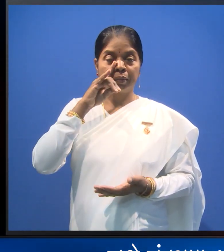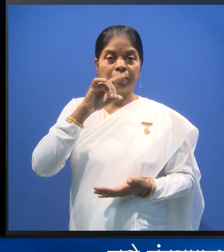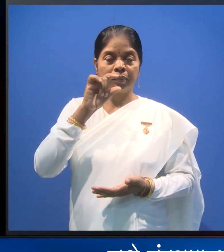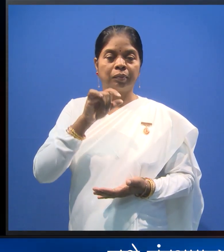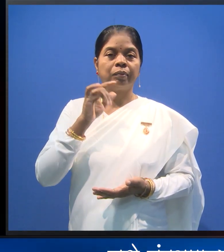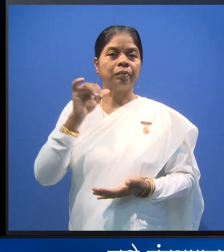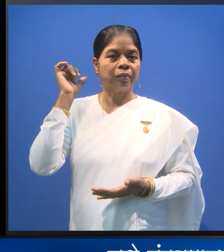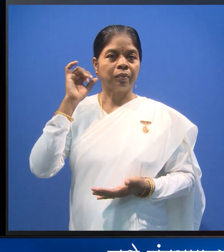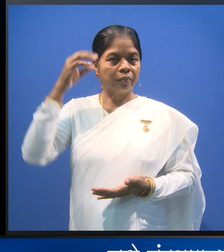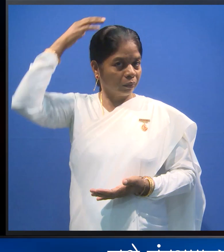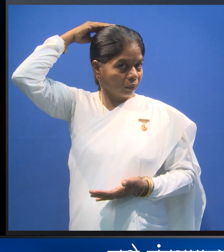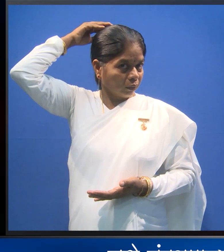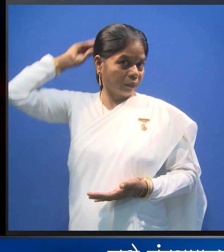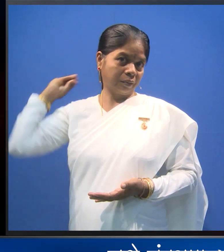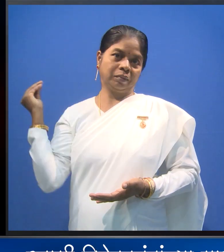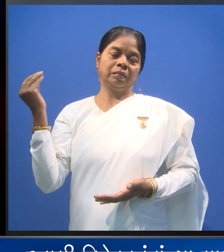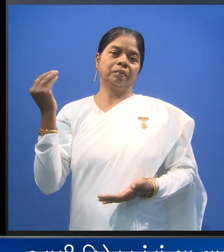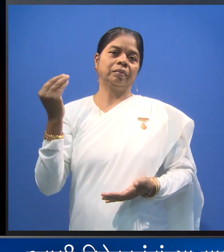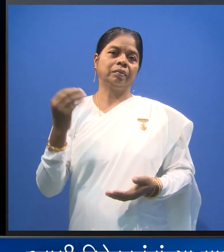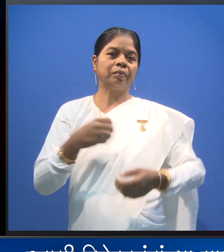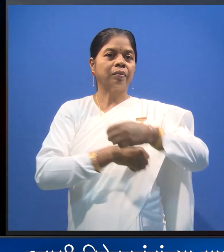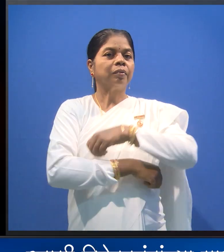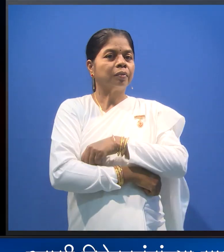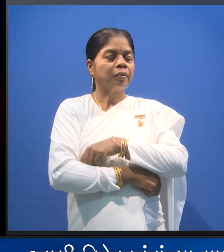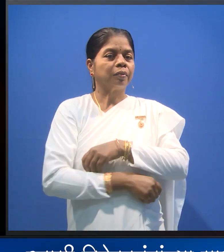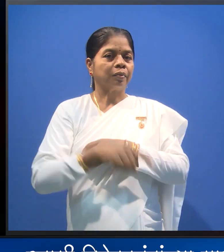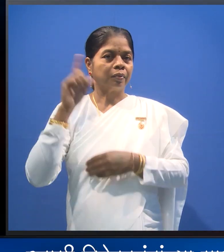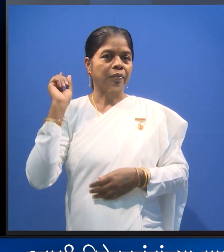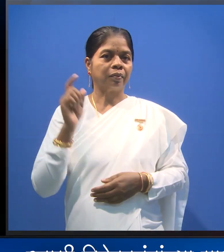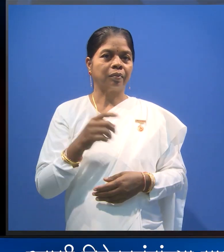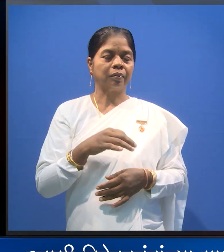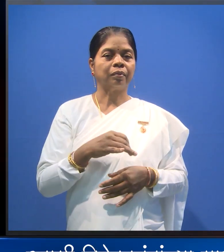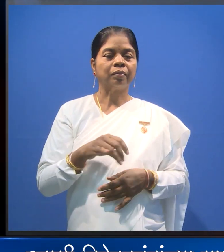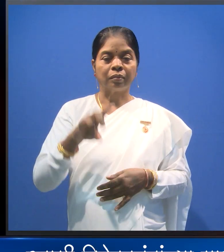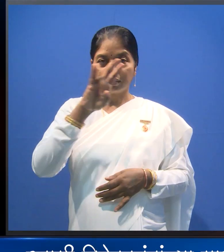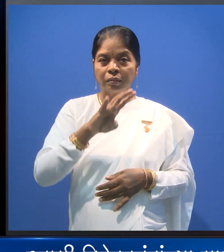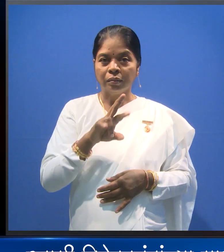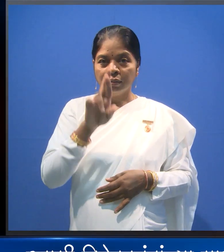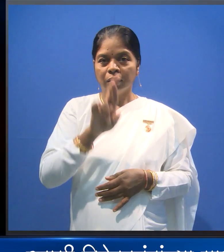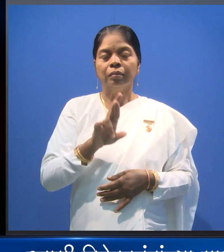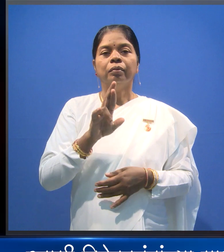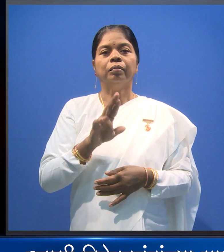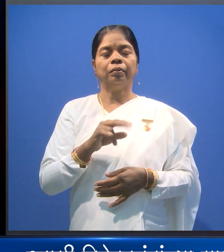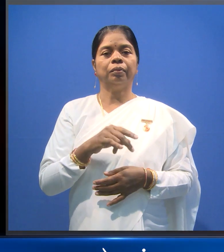चंद्रगुप्तांच्या मागे चाणक्य, स्वामी विवेकानंदांच्या मागे श्री रामकृष्ण परमहंस,